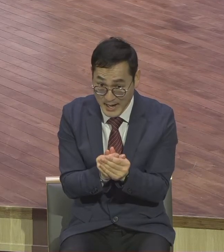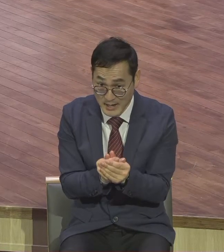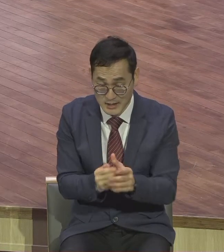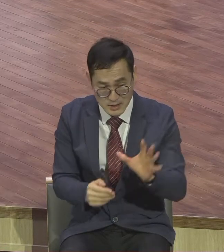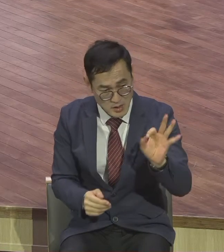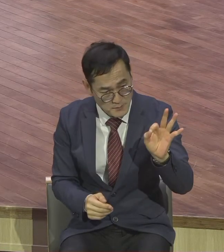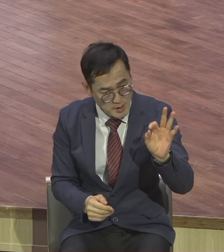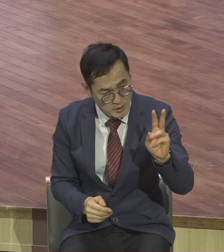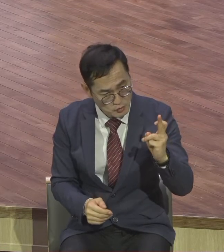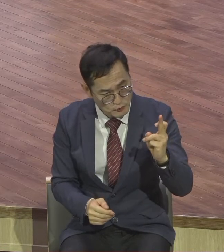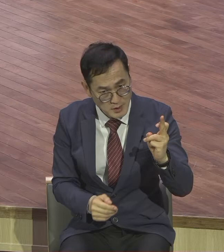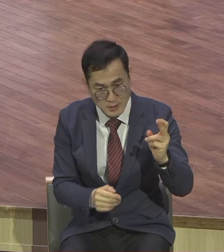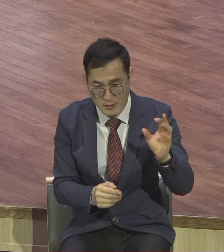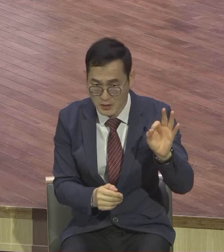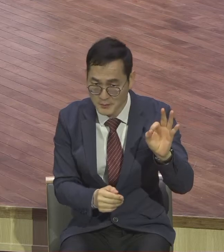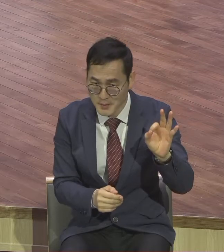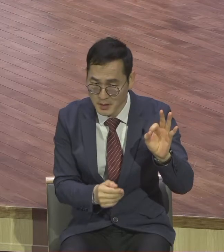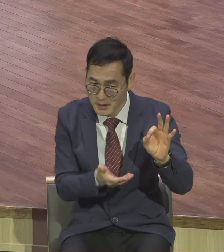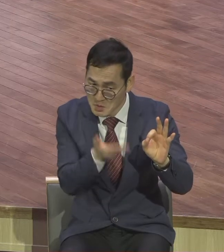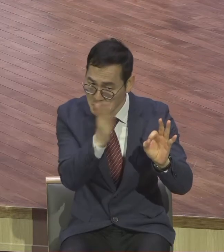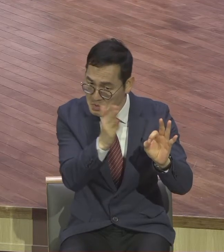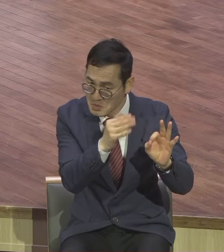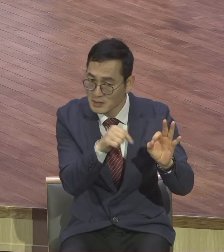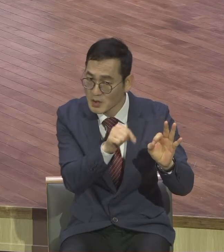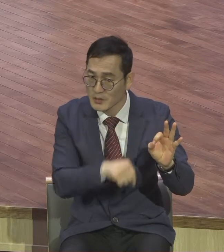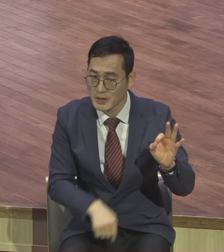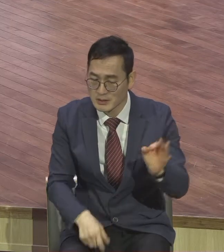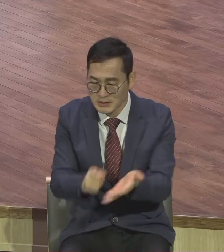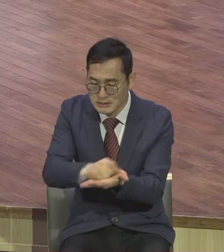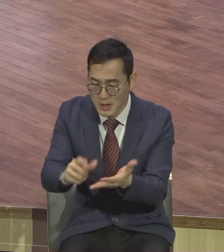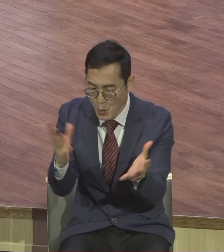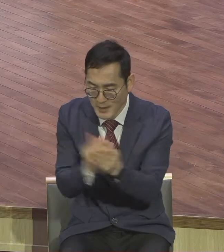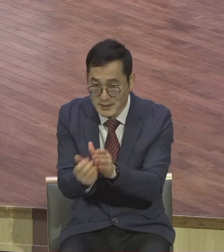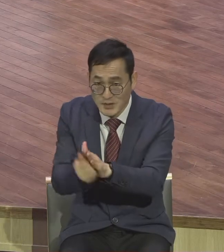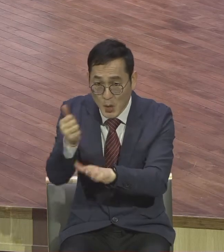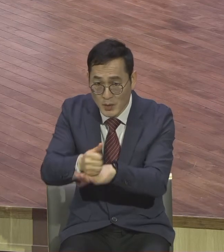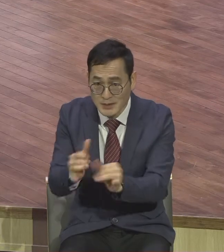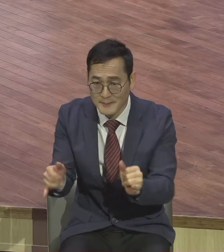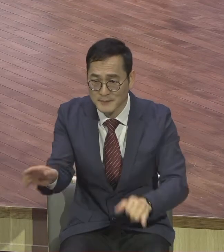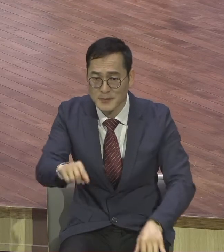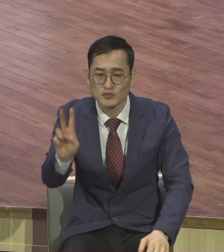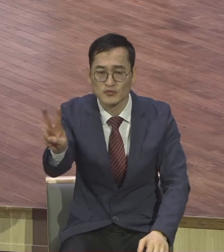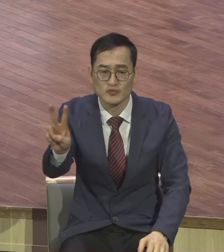지휘교회 담당 교육자들인데 던져줬더니 그걸 쓰는 놈이 둘이 밖에 없어요